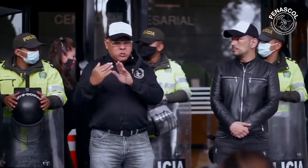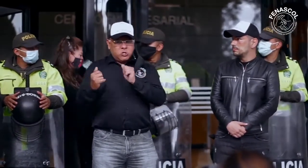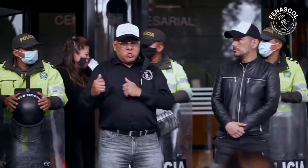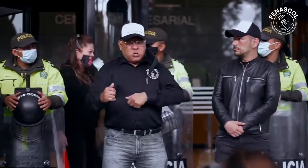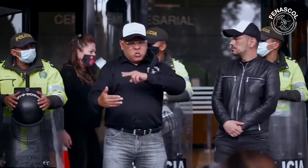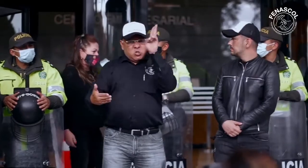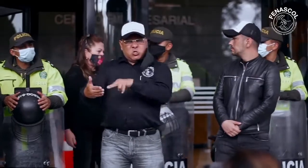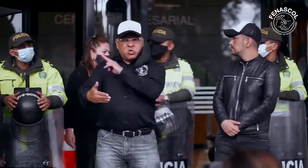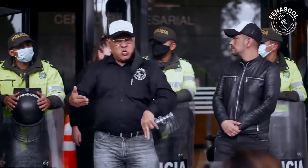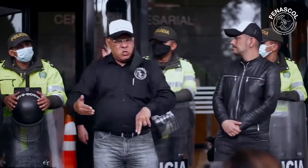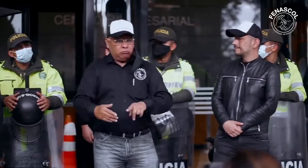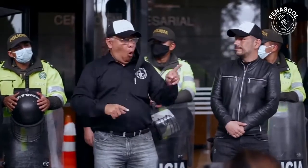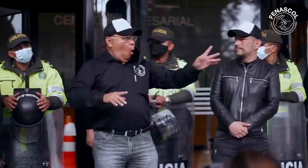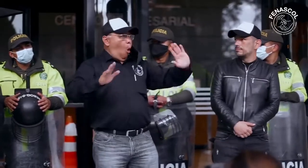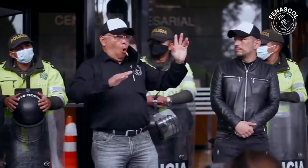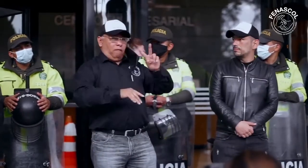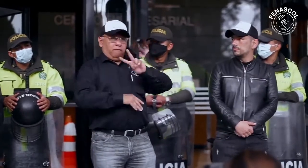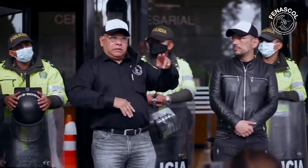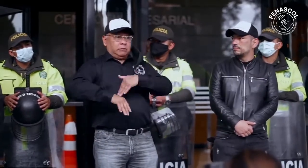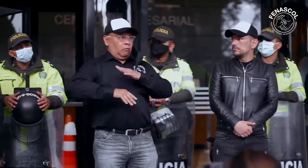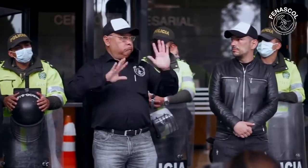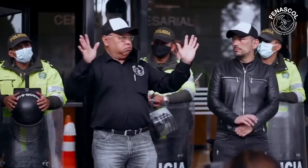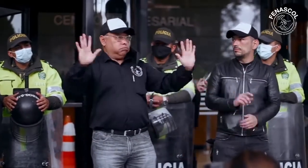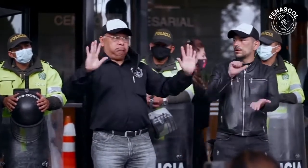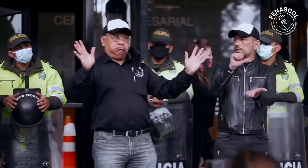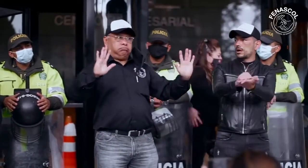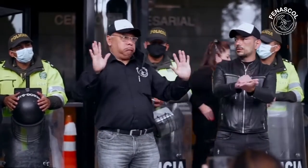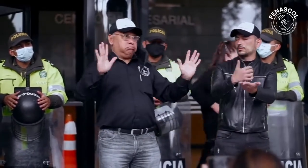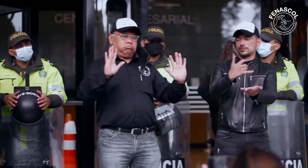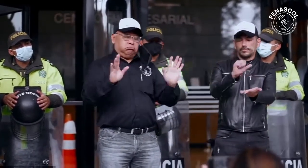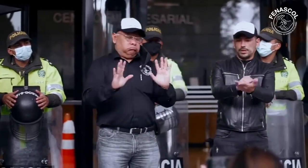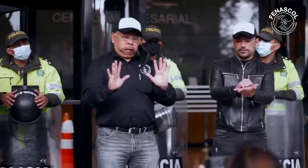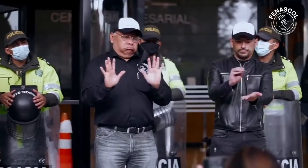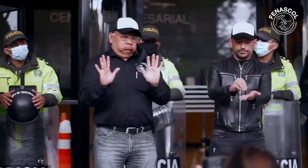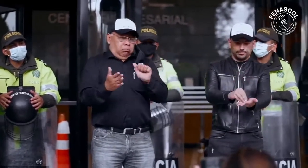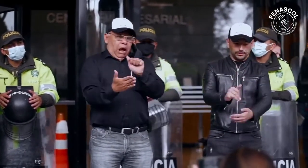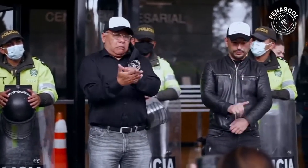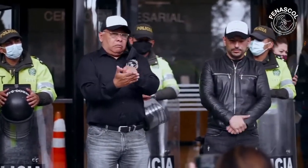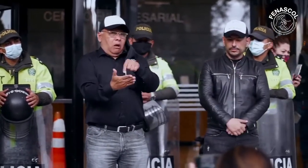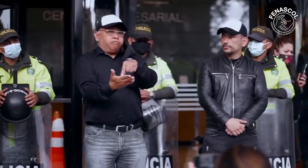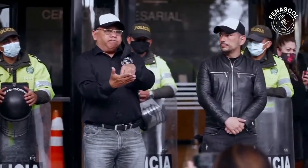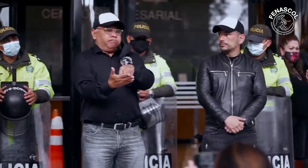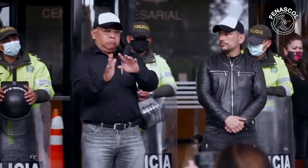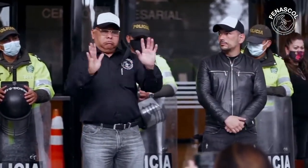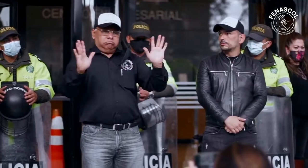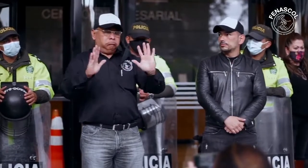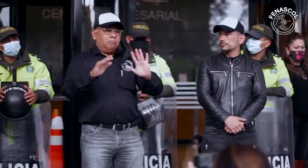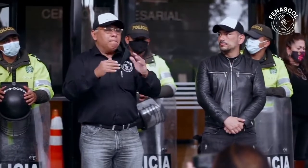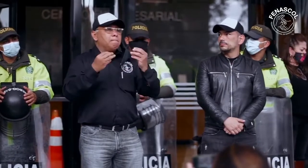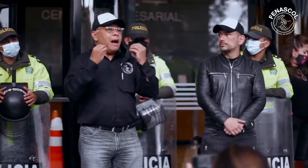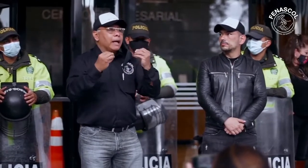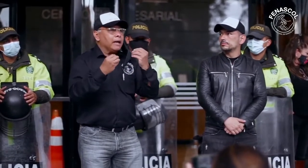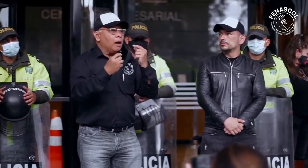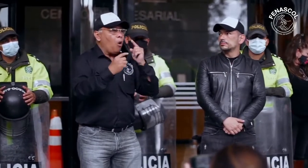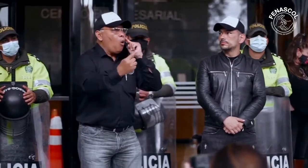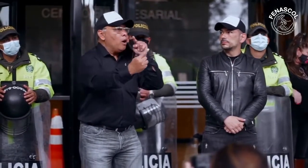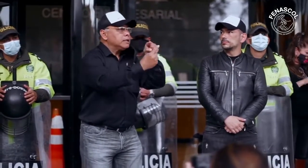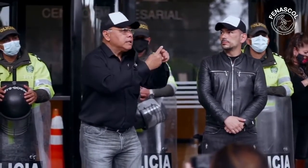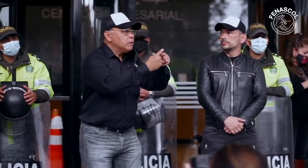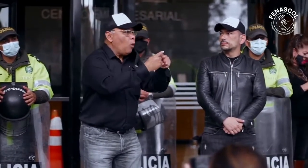con ellos. Yo le dije que podemos pasarle esa información, pero que obviamente hay esos temores de que